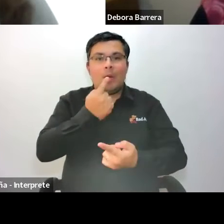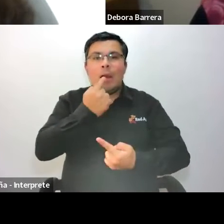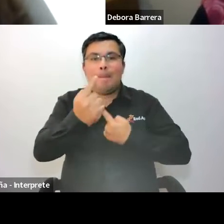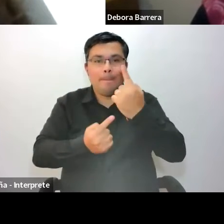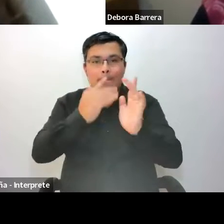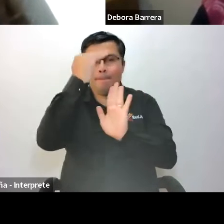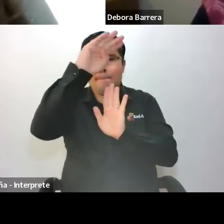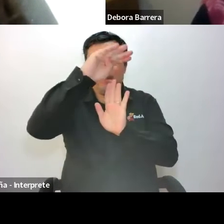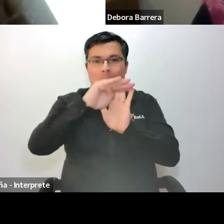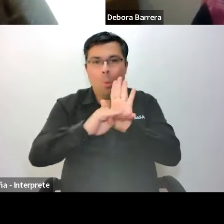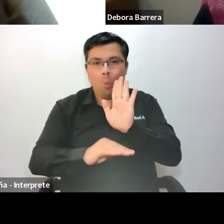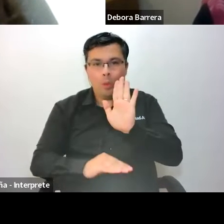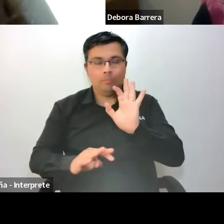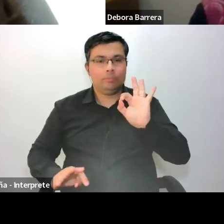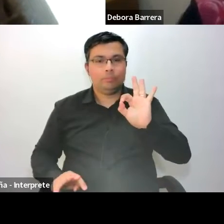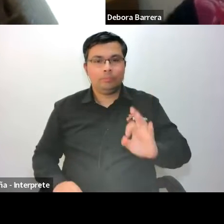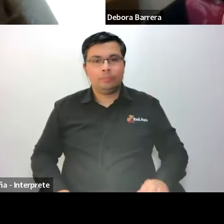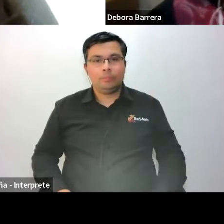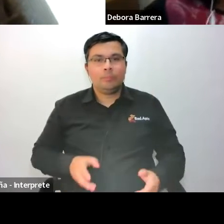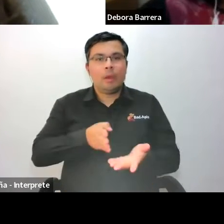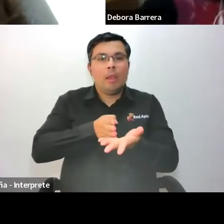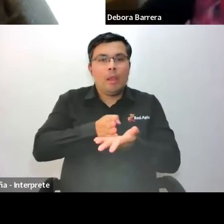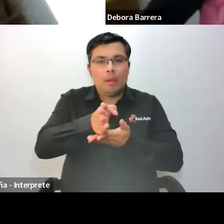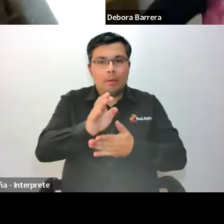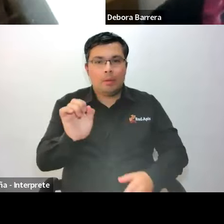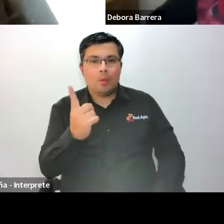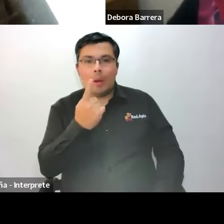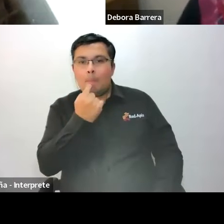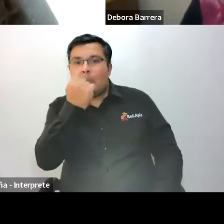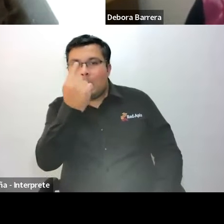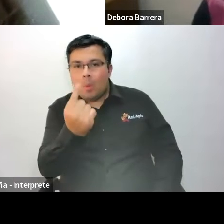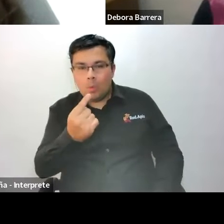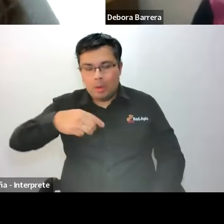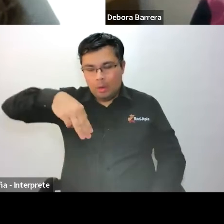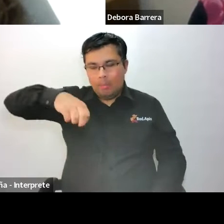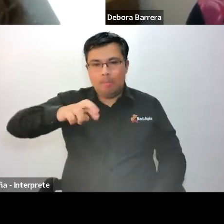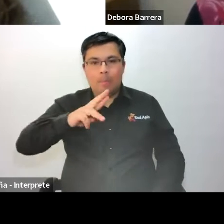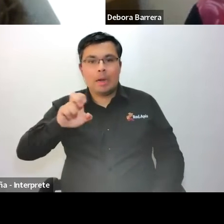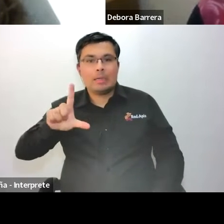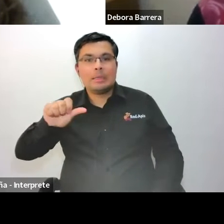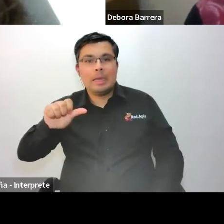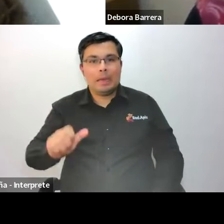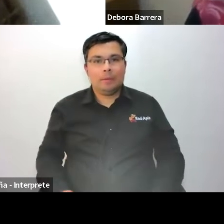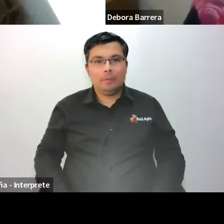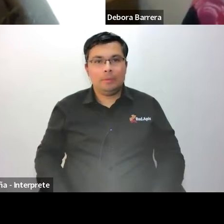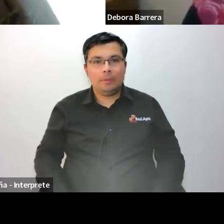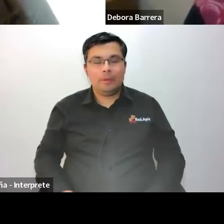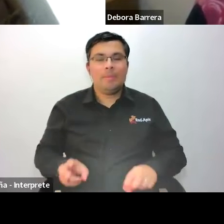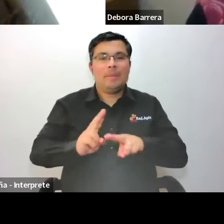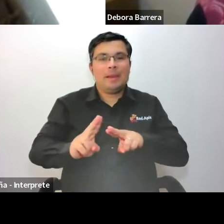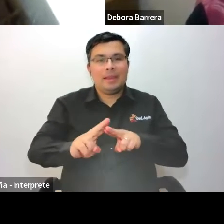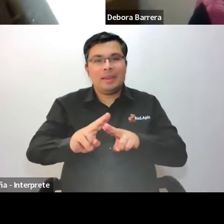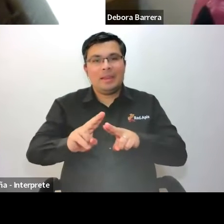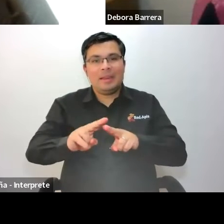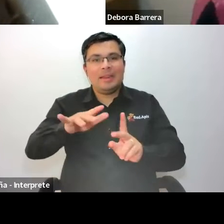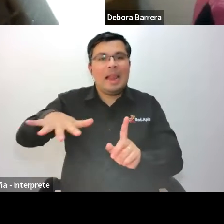Vamos a iniciar con una pregunta a Marcela. para que generemos el ambiente